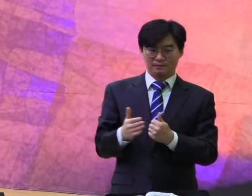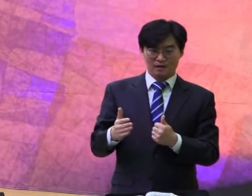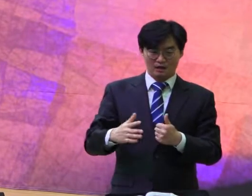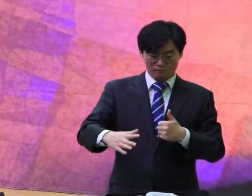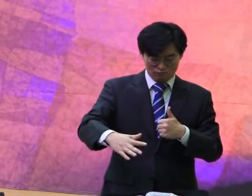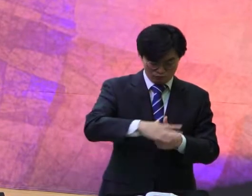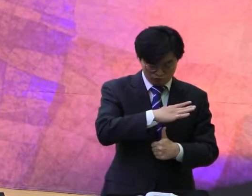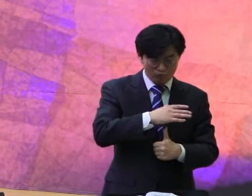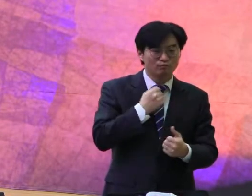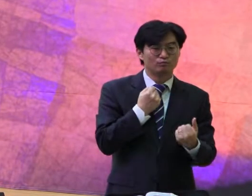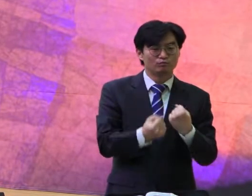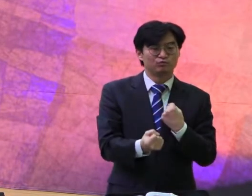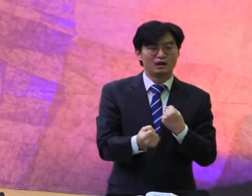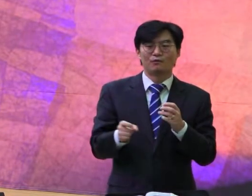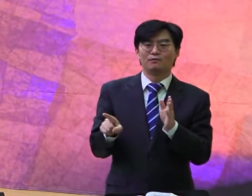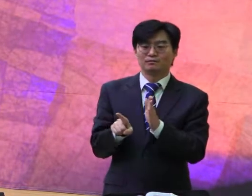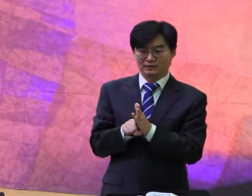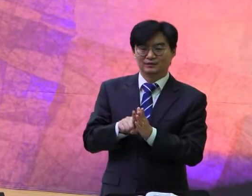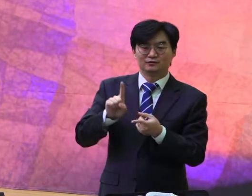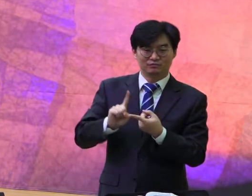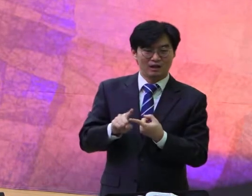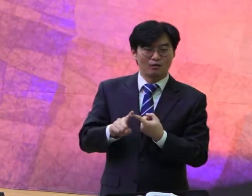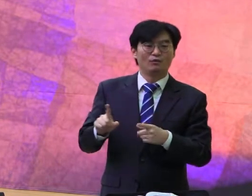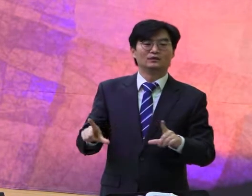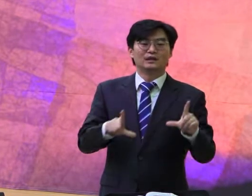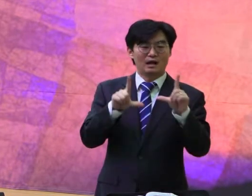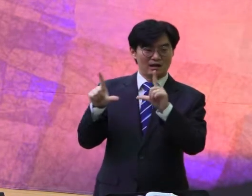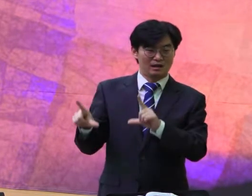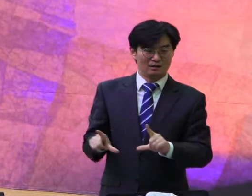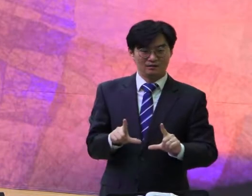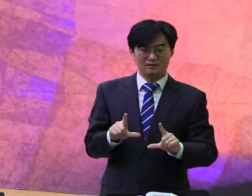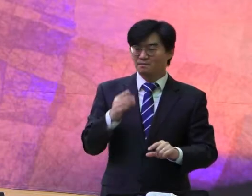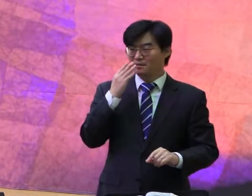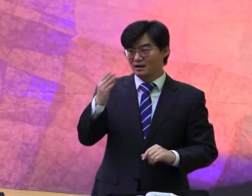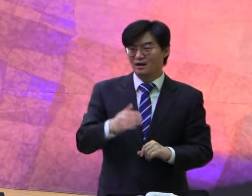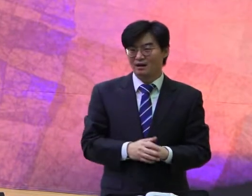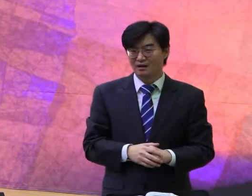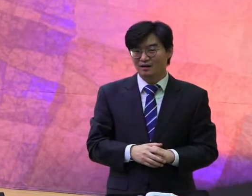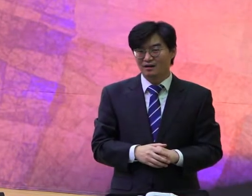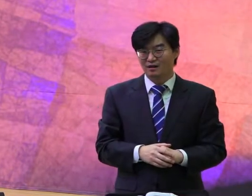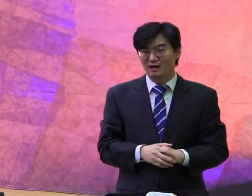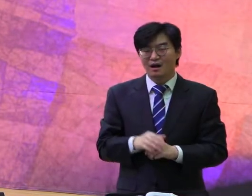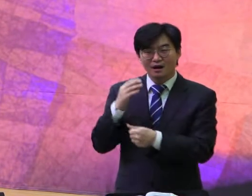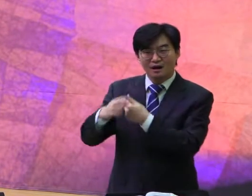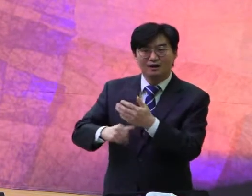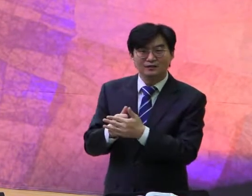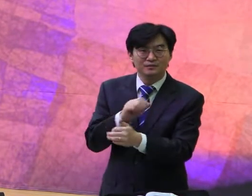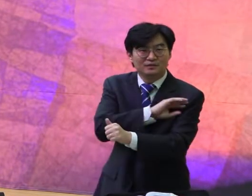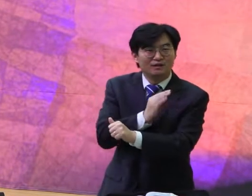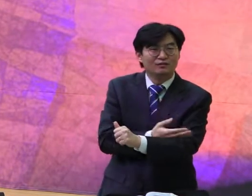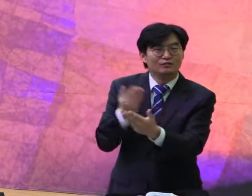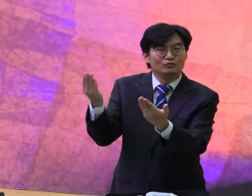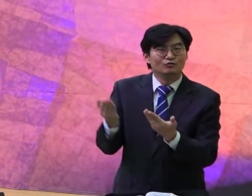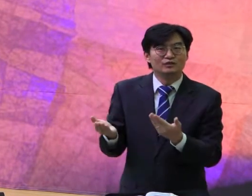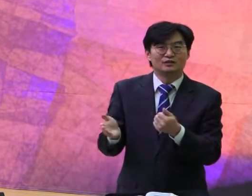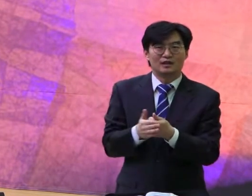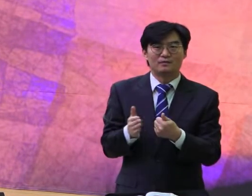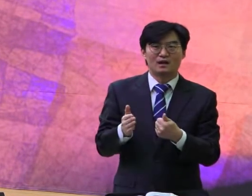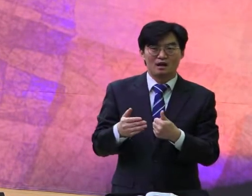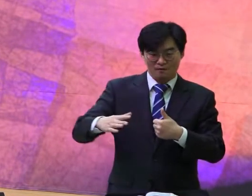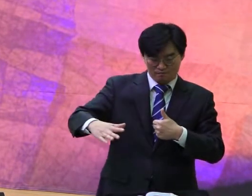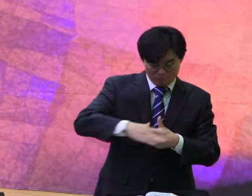것입니다. 그 생각을 하니까 그 당시 고통스럽고 괴로웠겠지만 정말 죽을 만큼